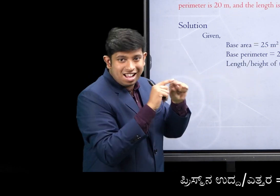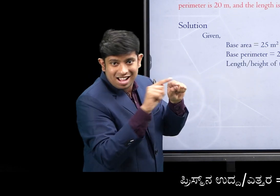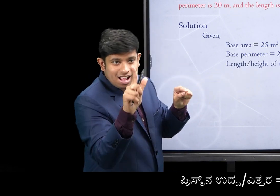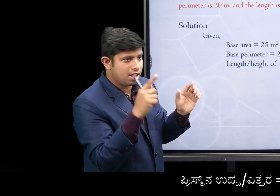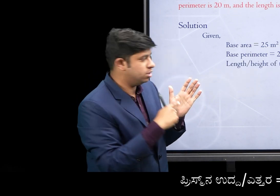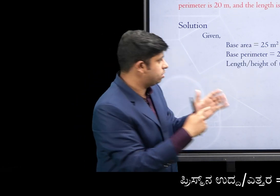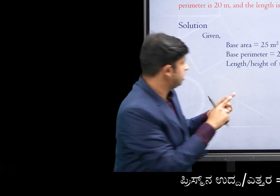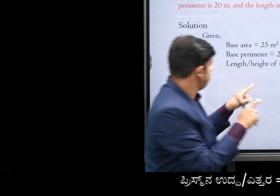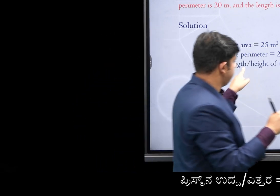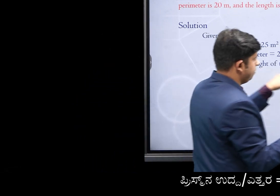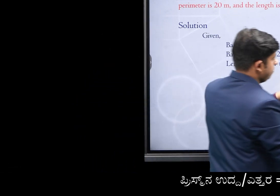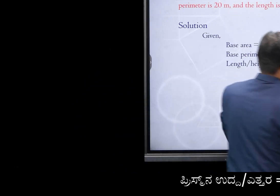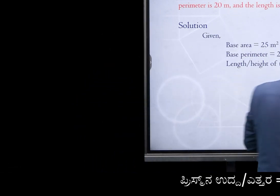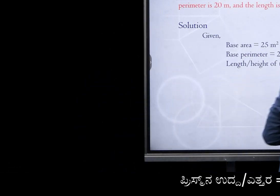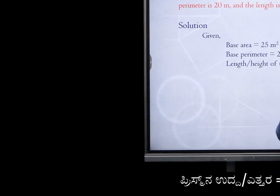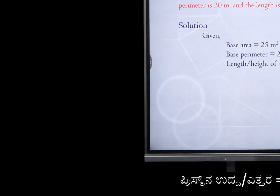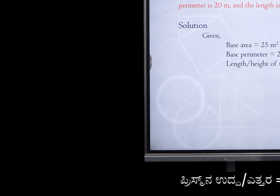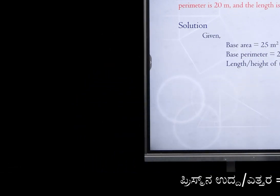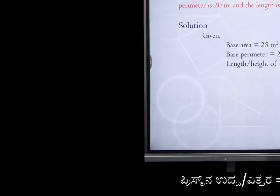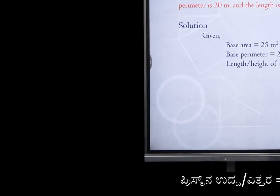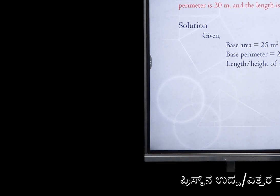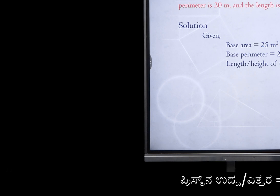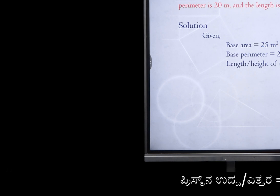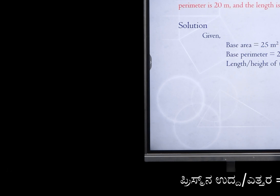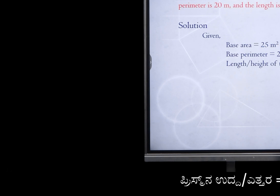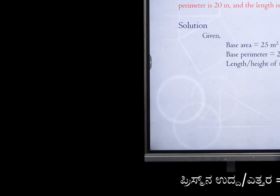ಪ್ರಿಸಂನ ಉದ್ದ ಅಥವಾ ಎತ್ತರ ಇಸ್ ಈಕ್ವಲ್ ಟು 10 ಮೀಟರ್.